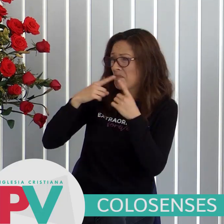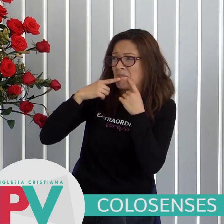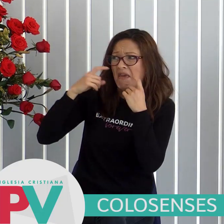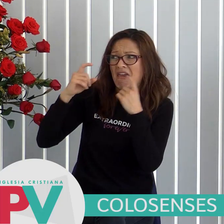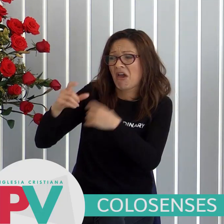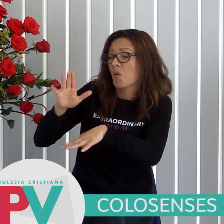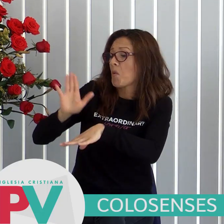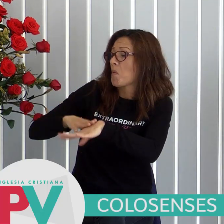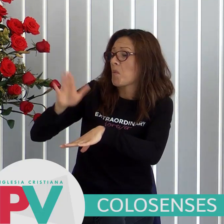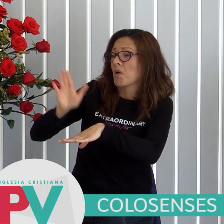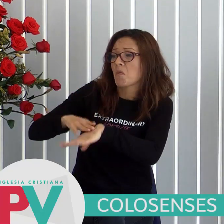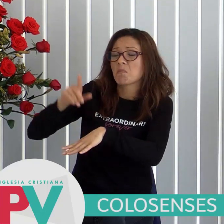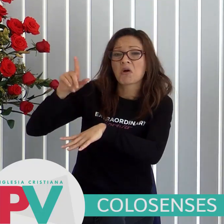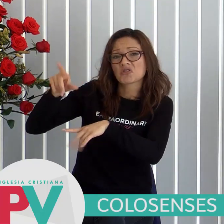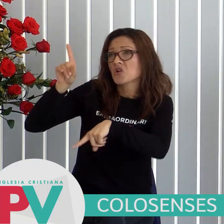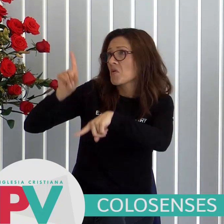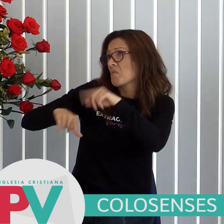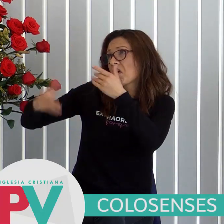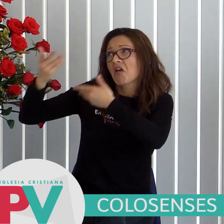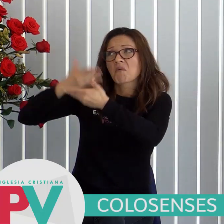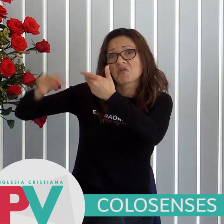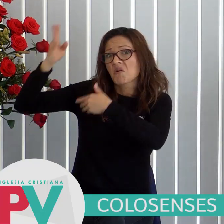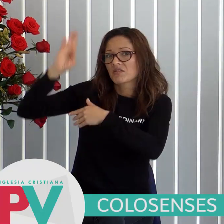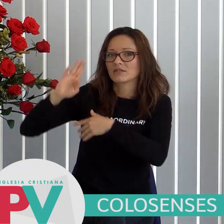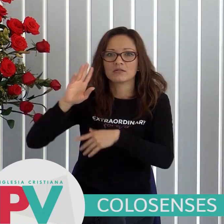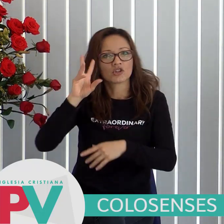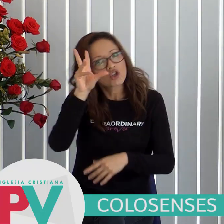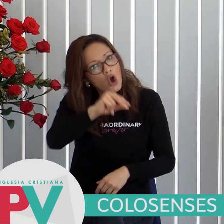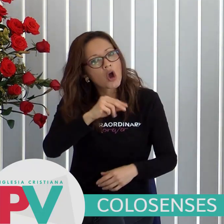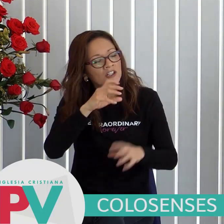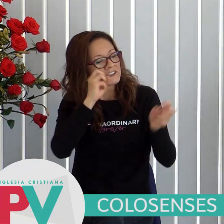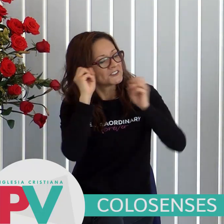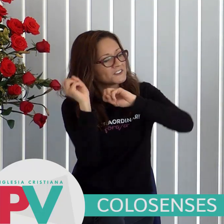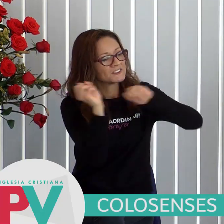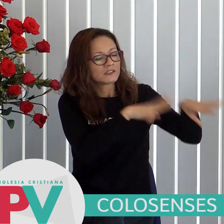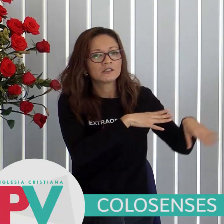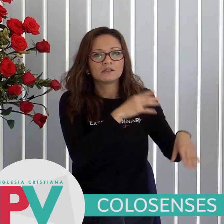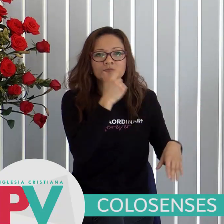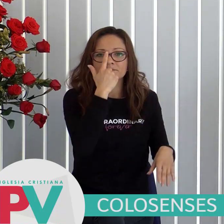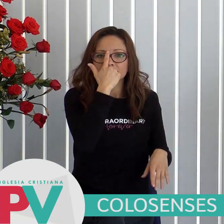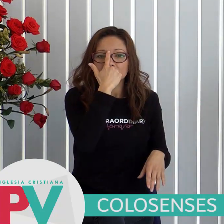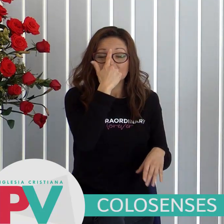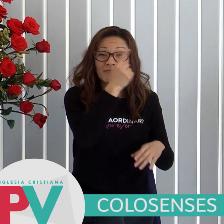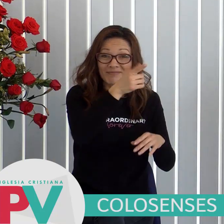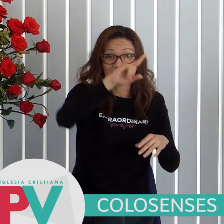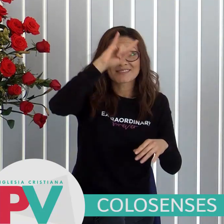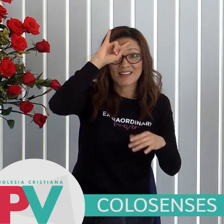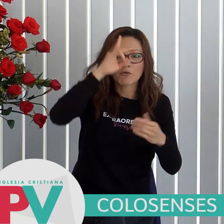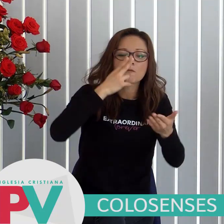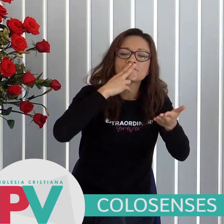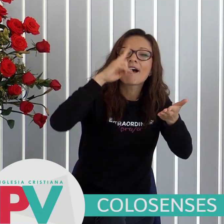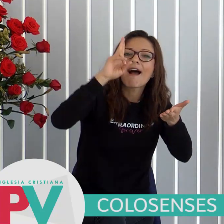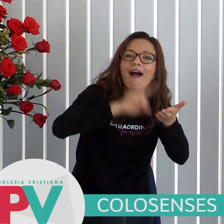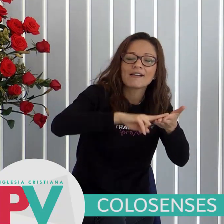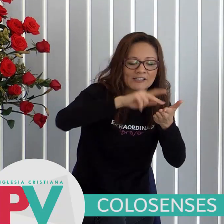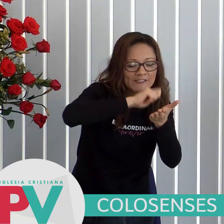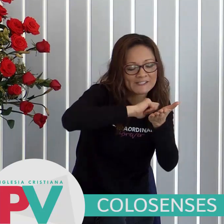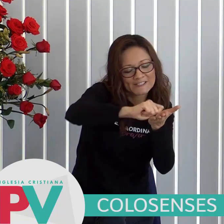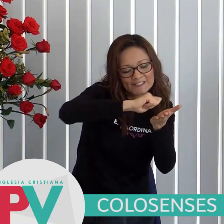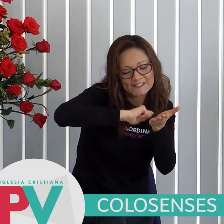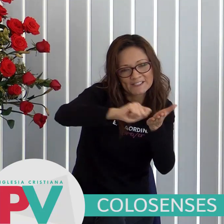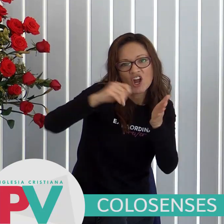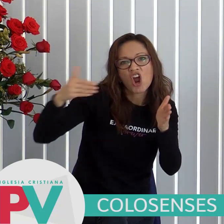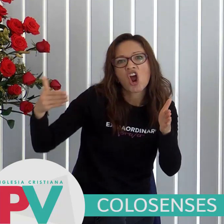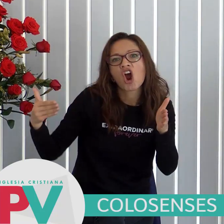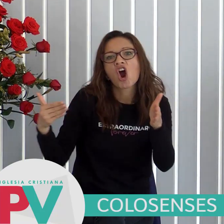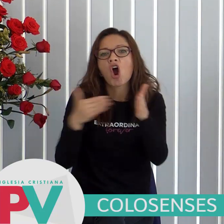¿Todavía se está dejando condenar? Hoy vamos a ver eso. Dice, anulando el acta de los decretos,